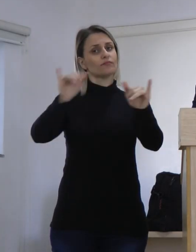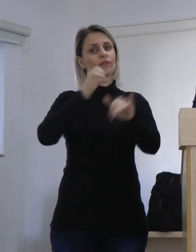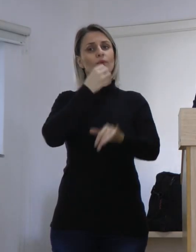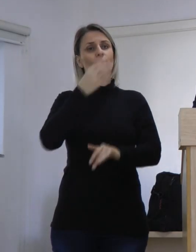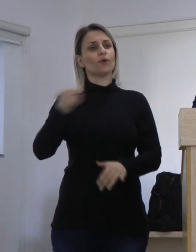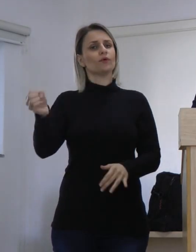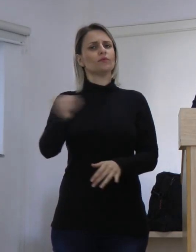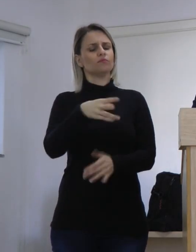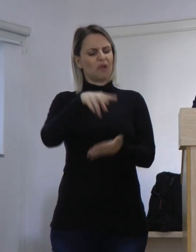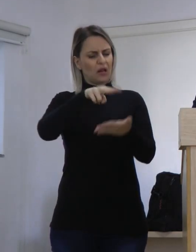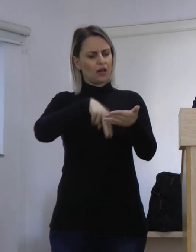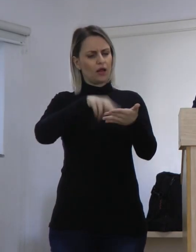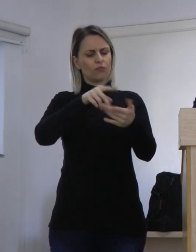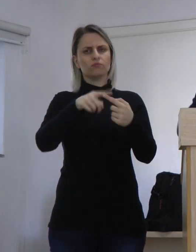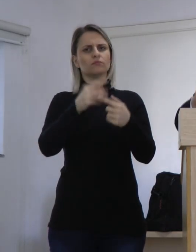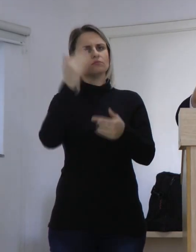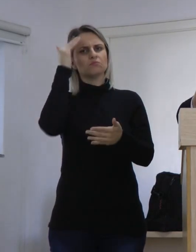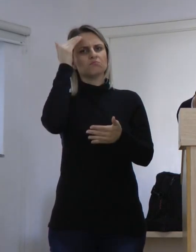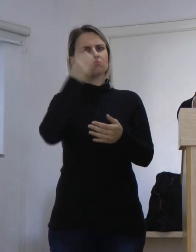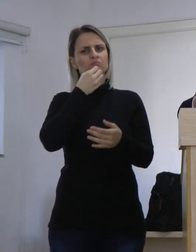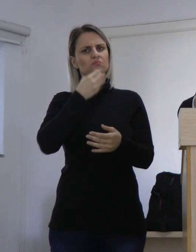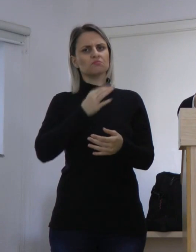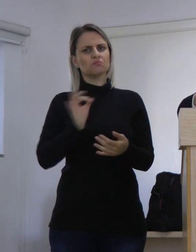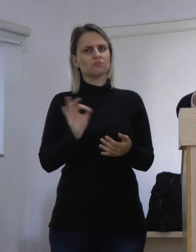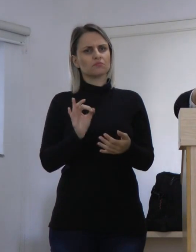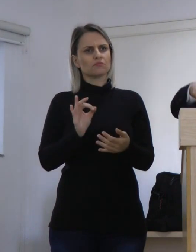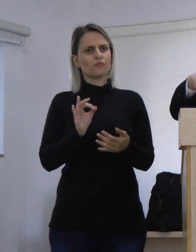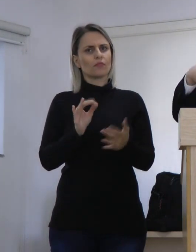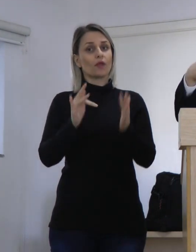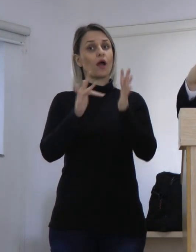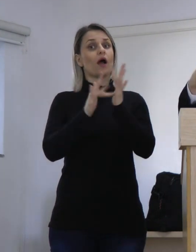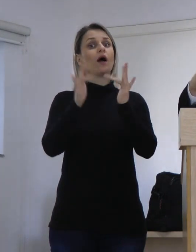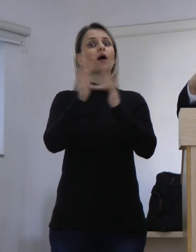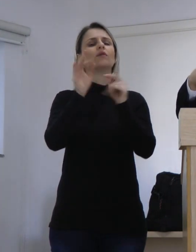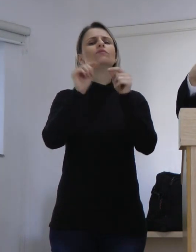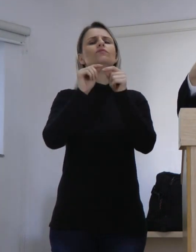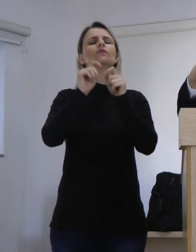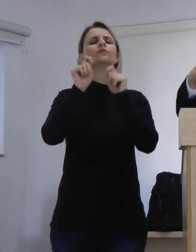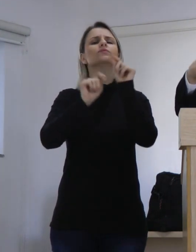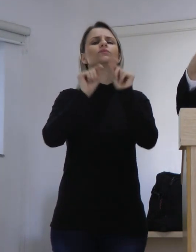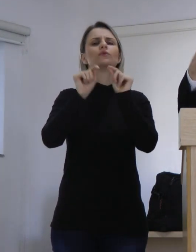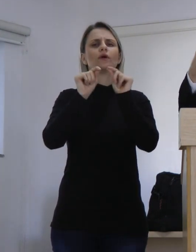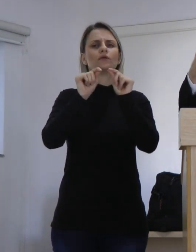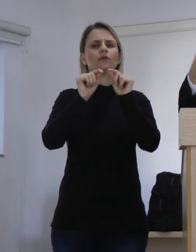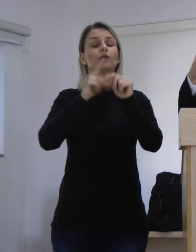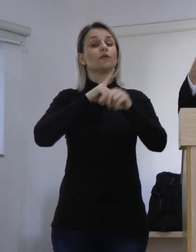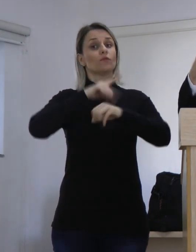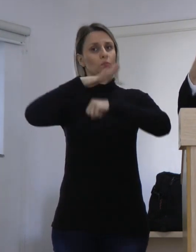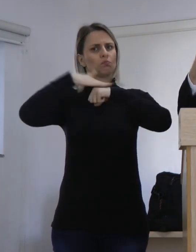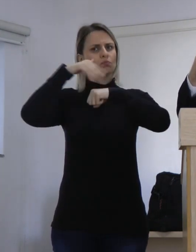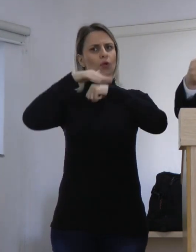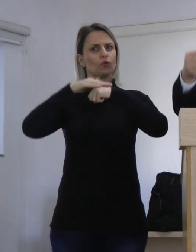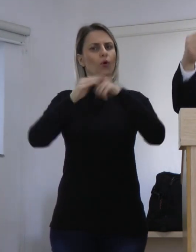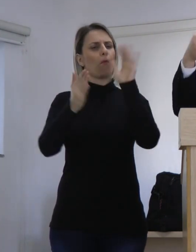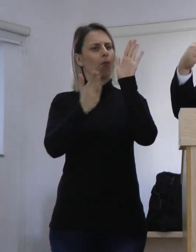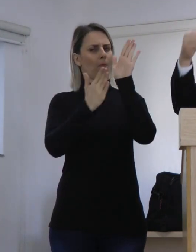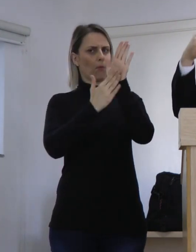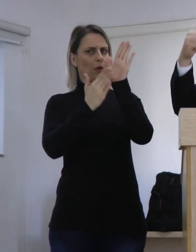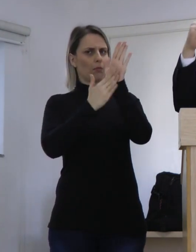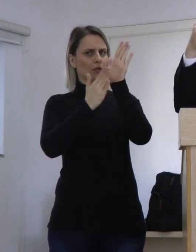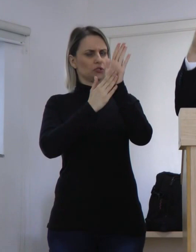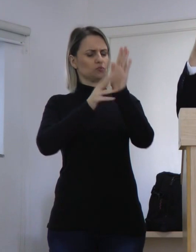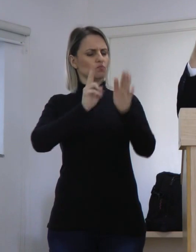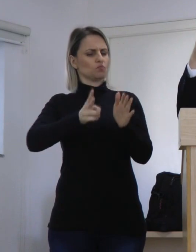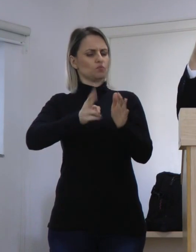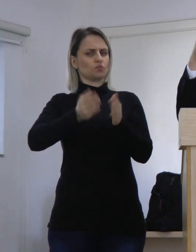mas a gente não entendeu muito bem. E por isso ele nos envia o Consolador prometido por ele há 2000 anos, para nos lembrar tudo